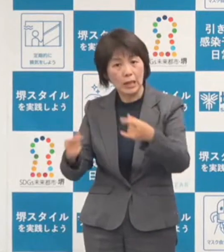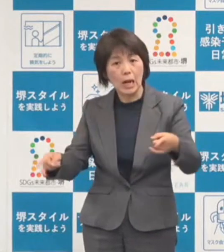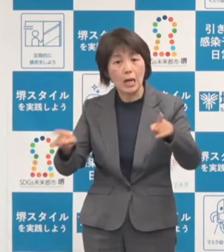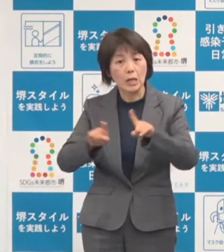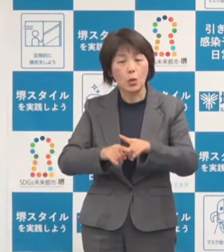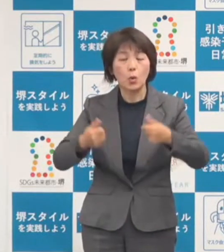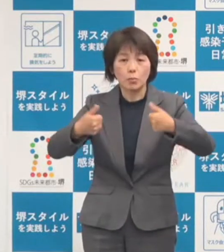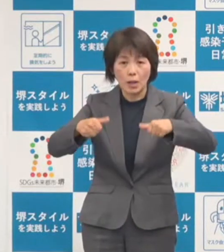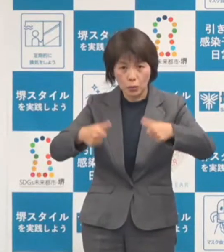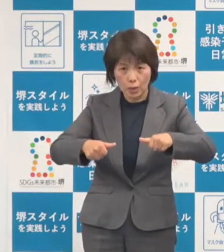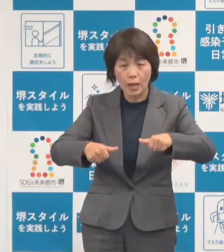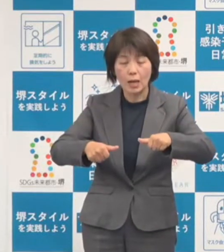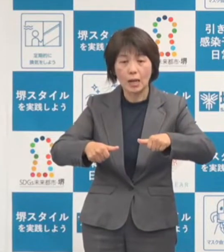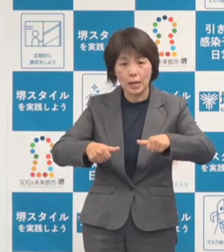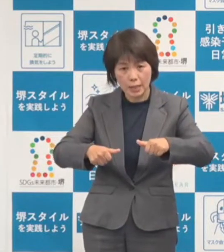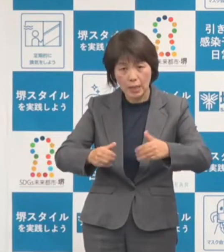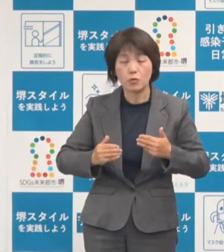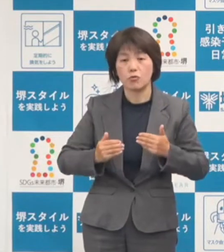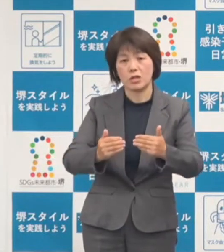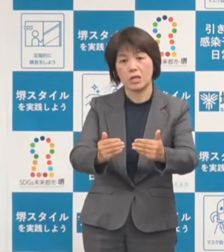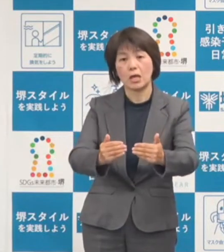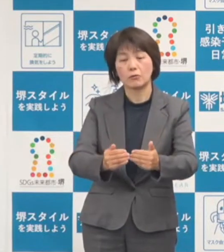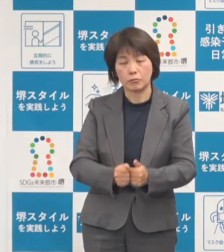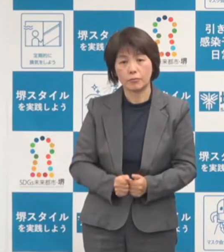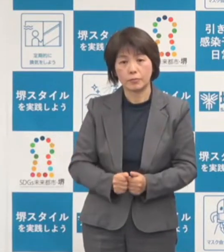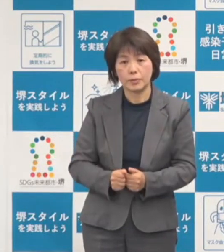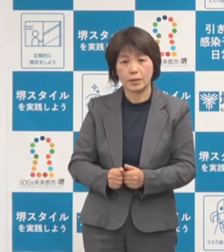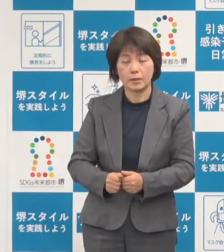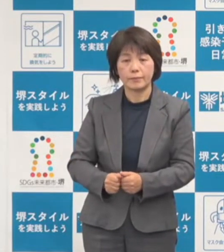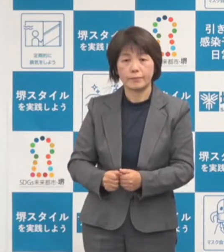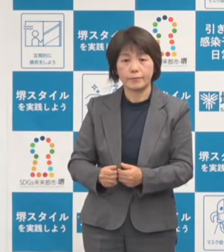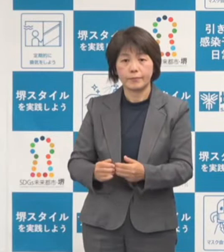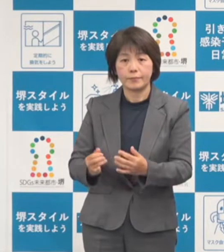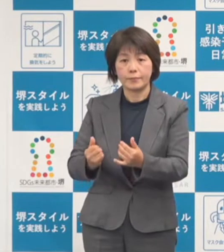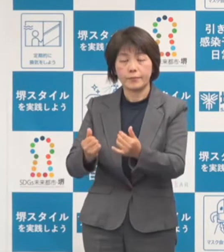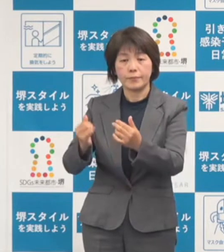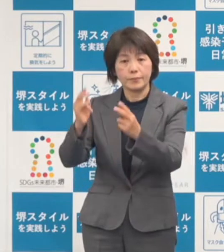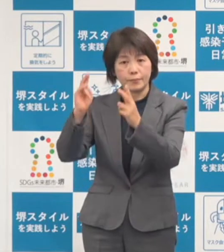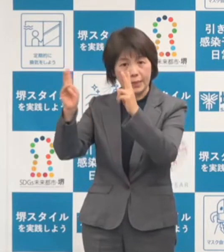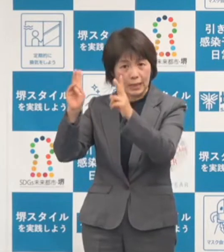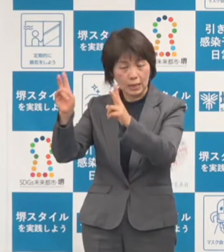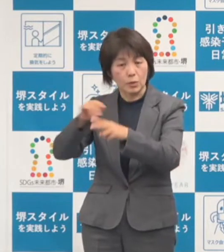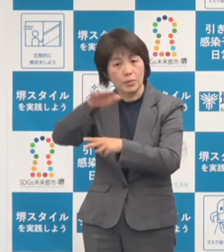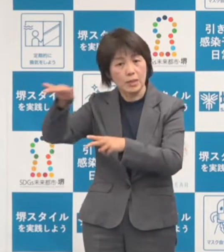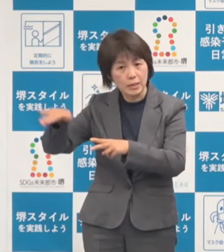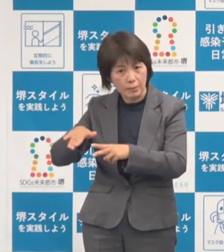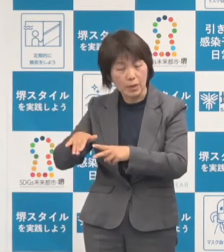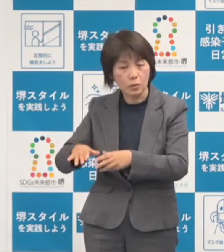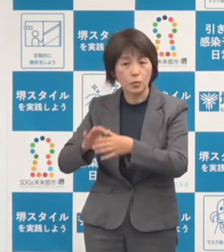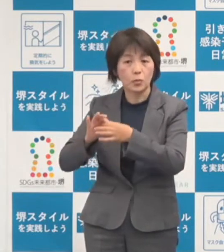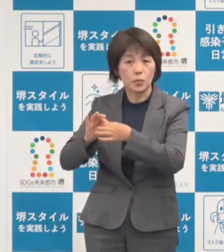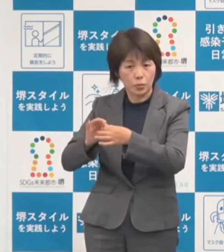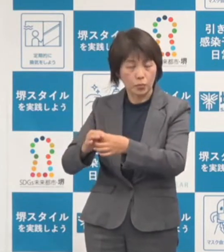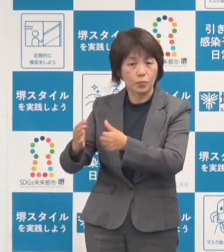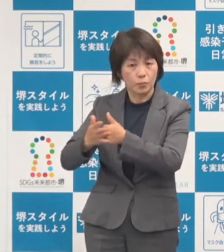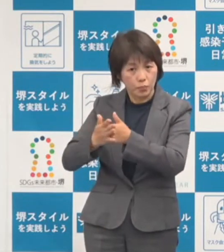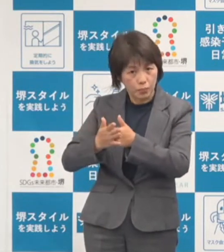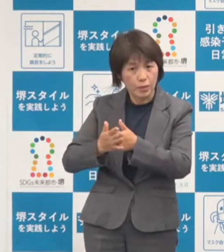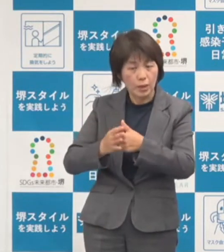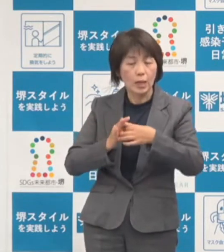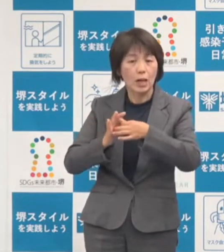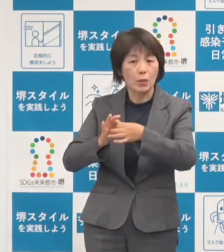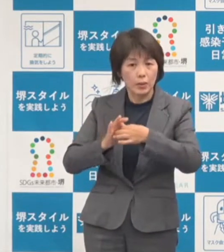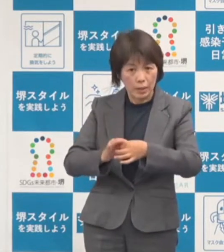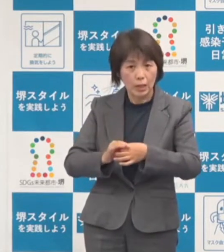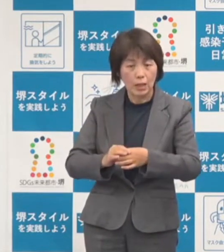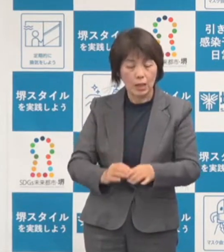推進していただくと、民間の皆様が中心となってですね、そこに行政も関わりながら共にスマートシティ